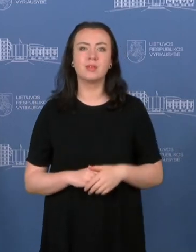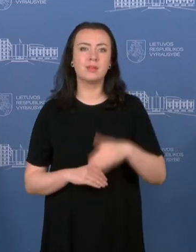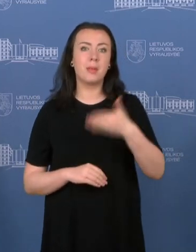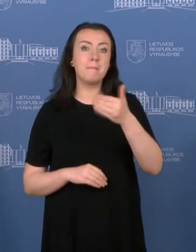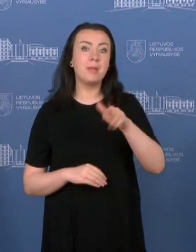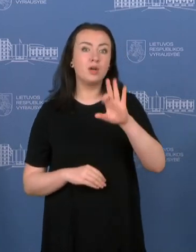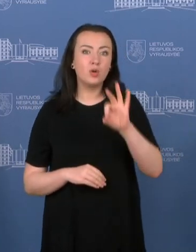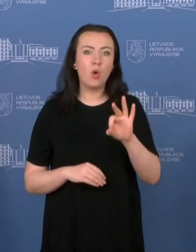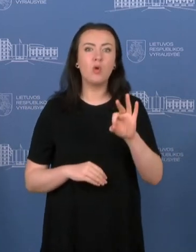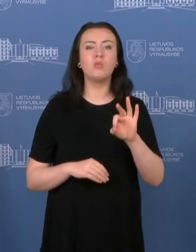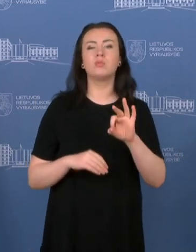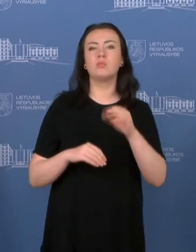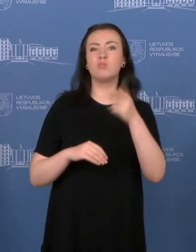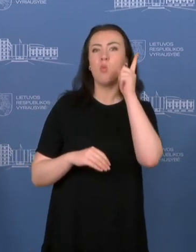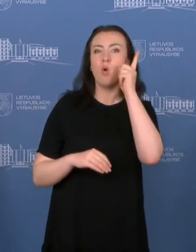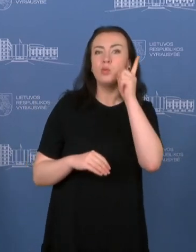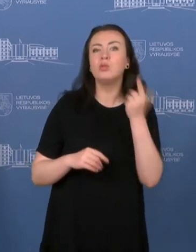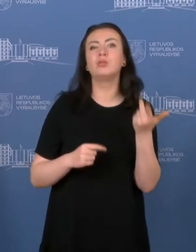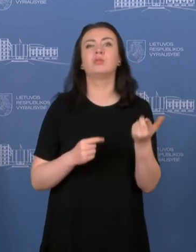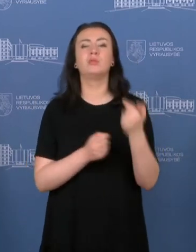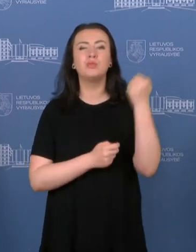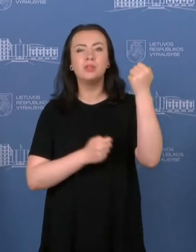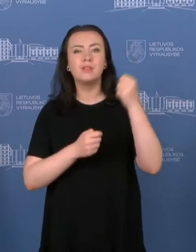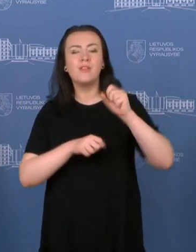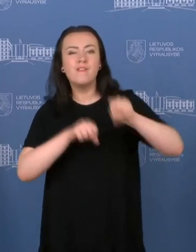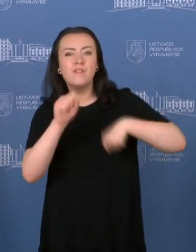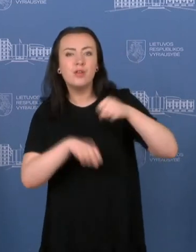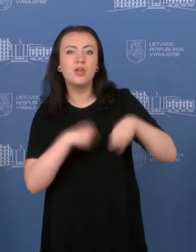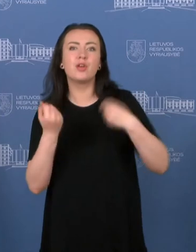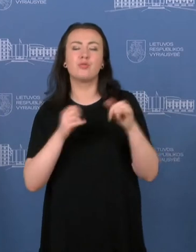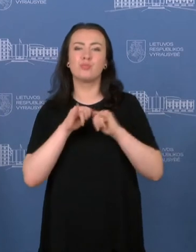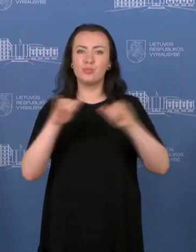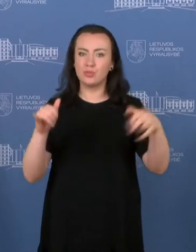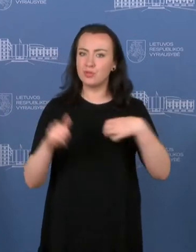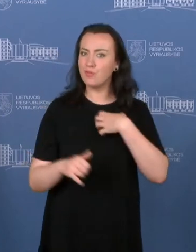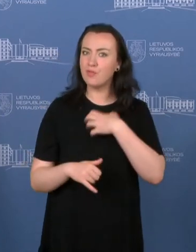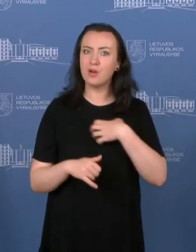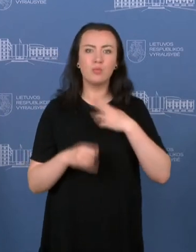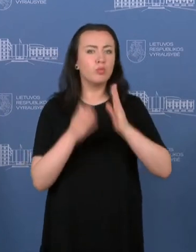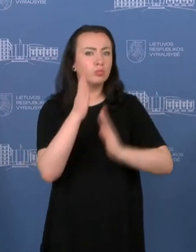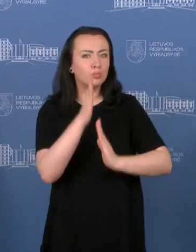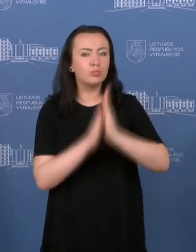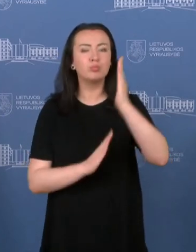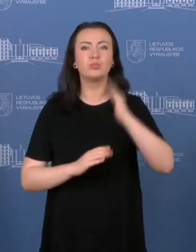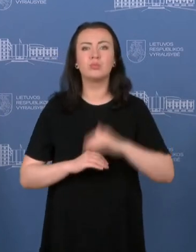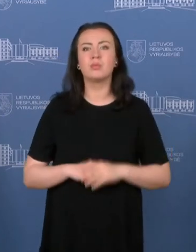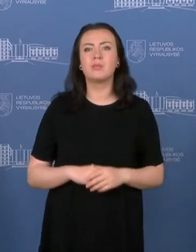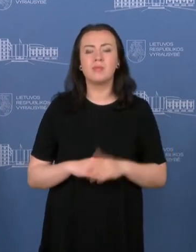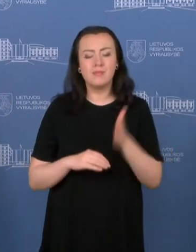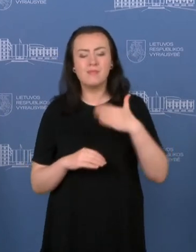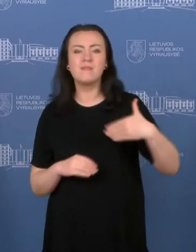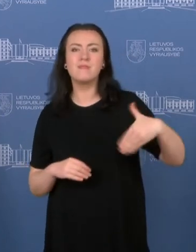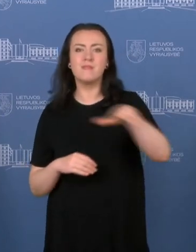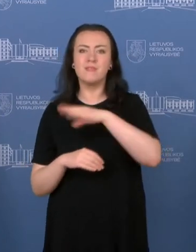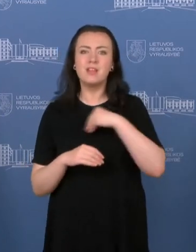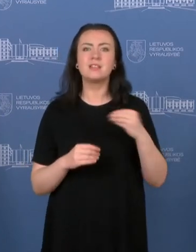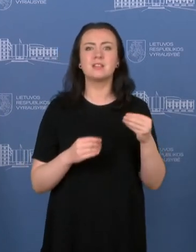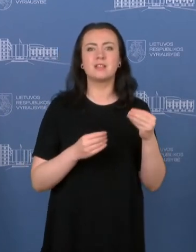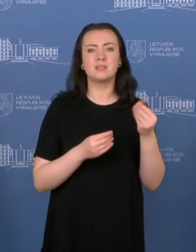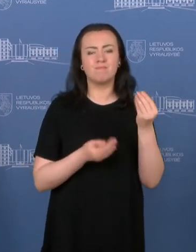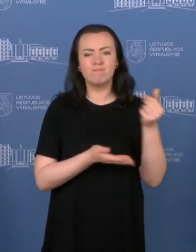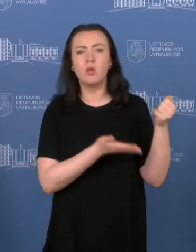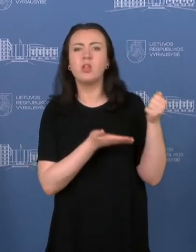mikromobilumo priemonės, dviračių trasų sisteminę plėtrą, ko iki šiol Lietuvoje nebuvo. Tai visos investicijos